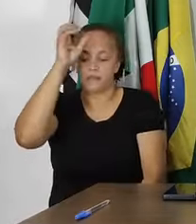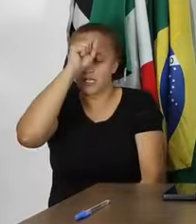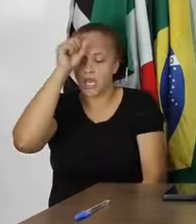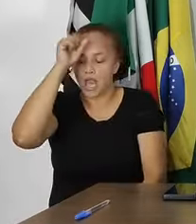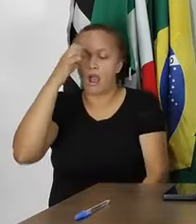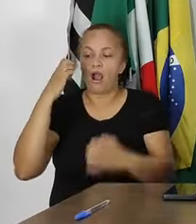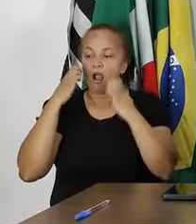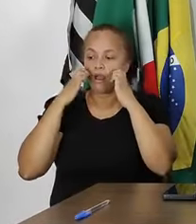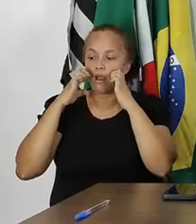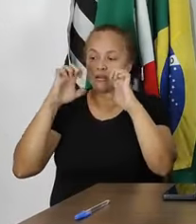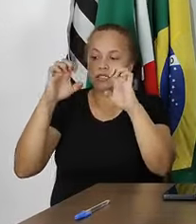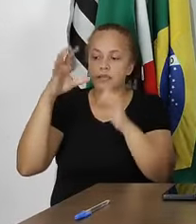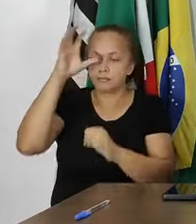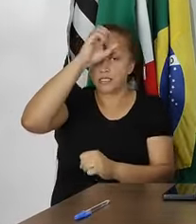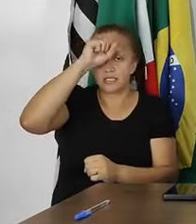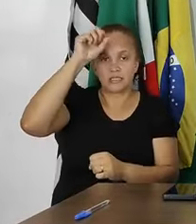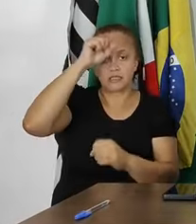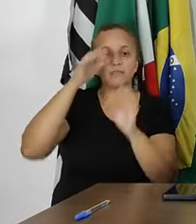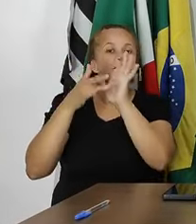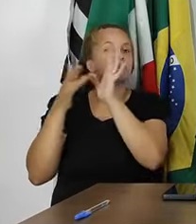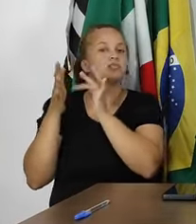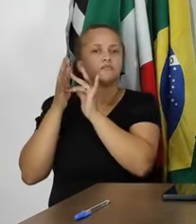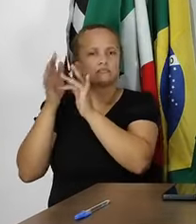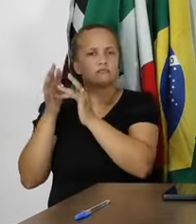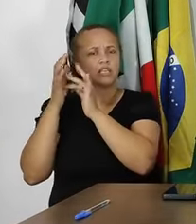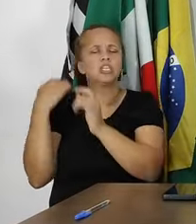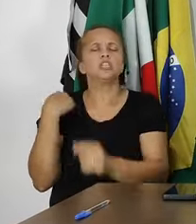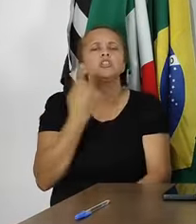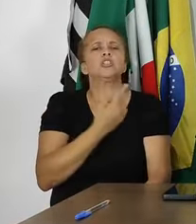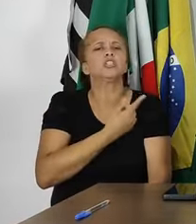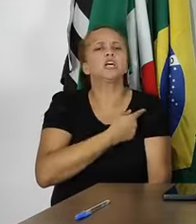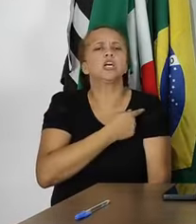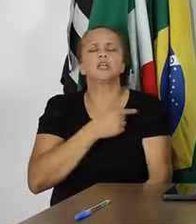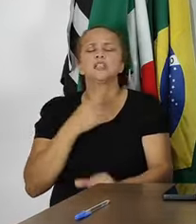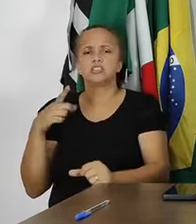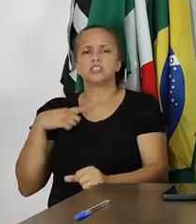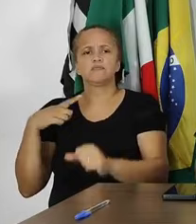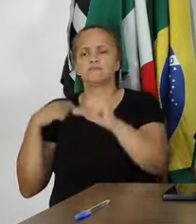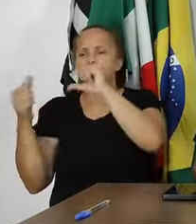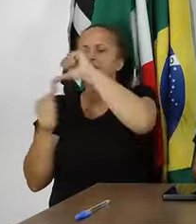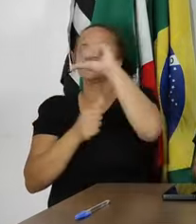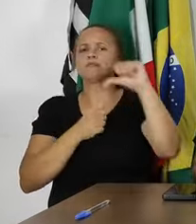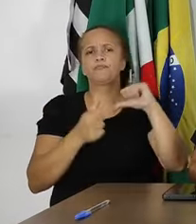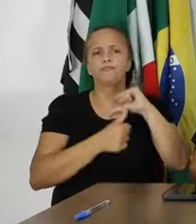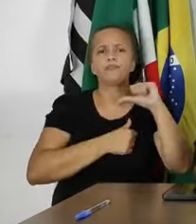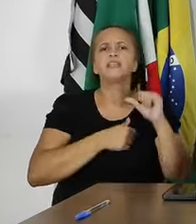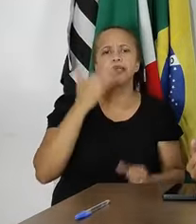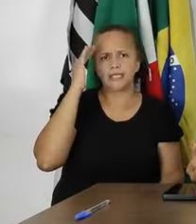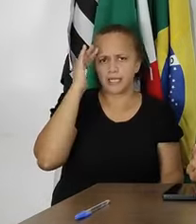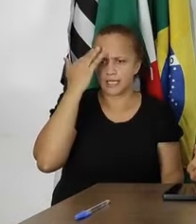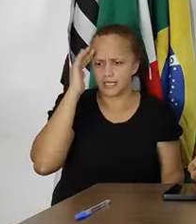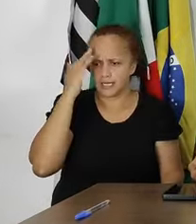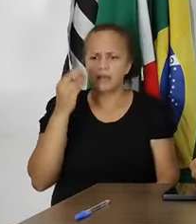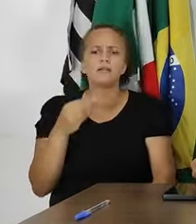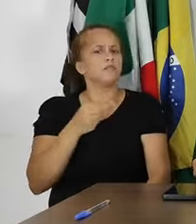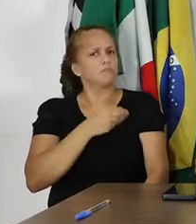nós, nós fomos convencidos pelo Espírito Santo do pecado, da justiça e do